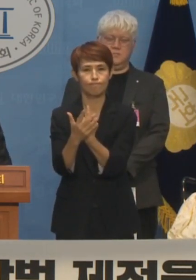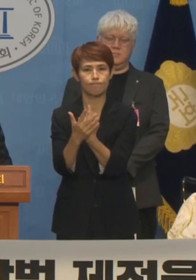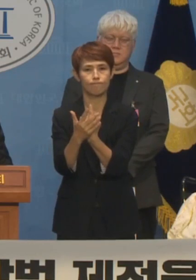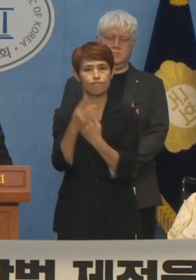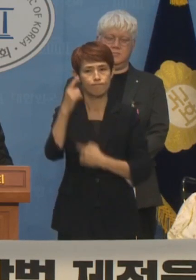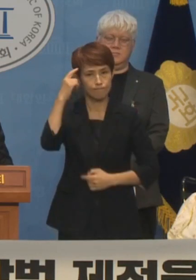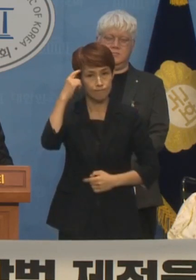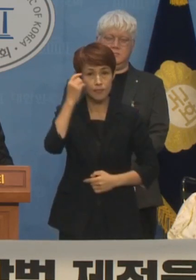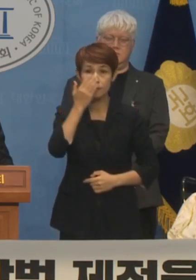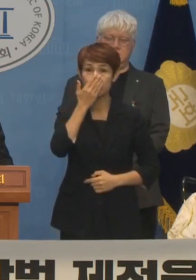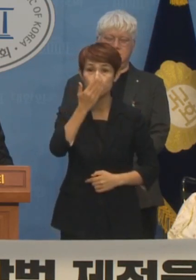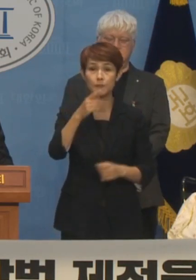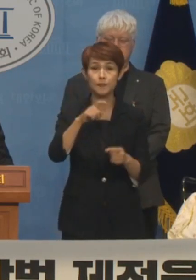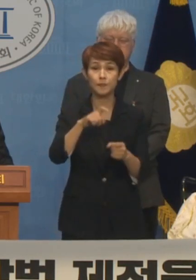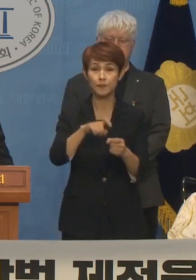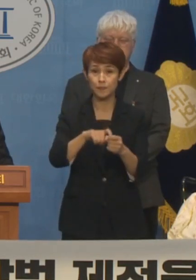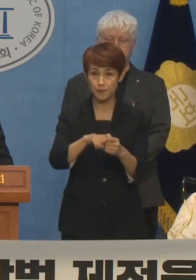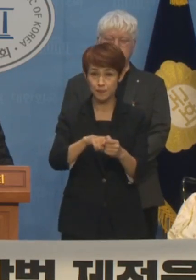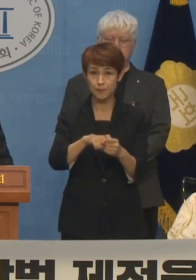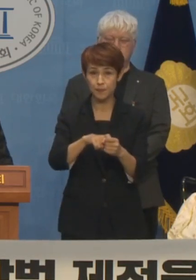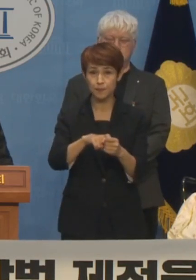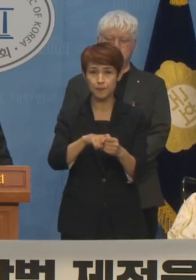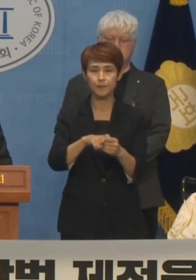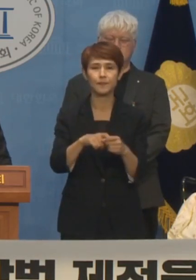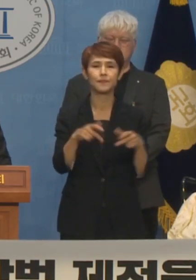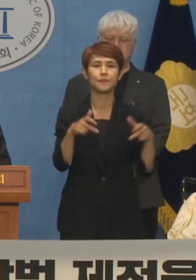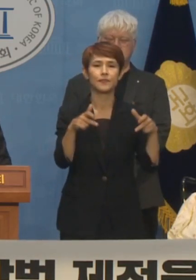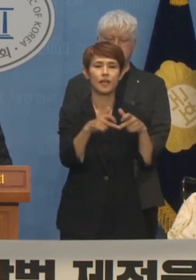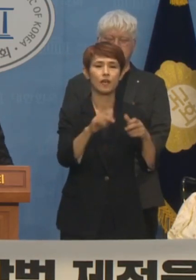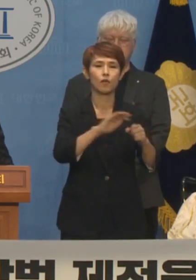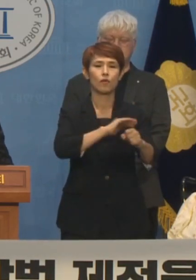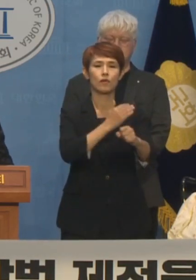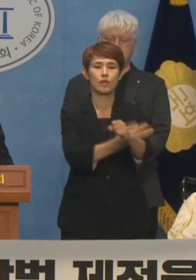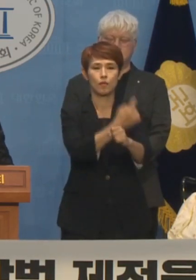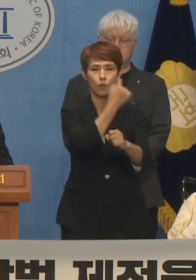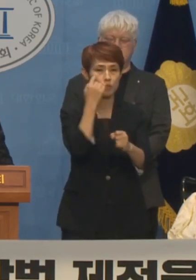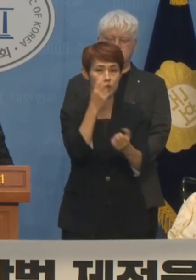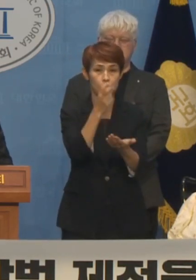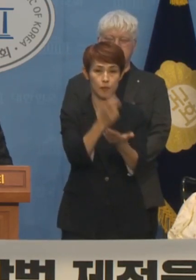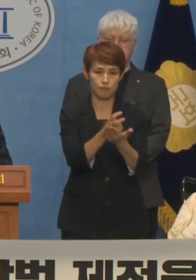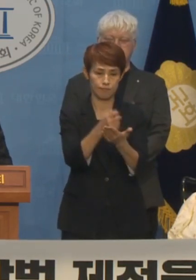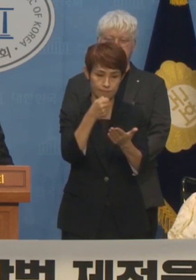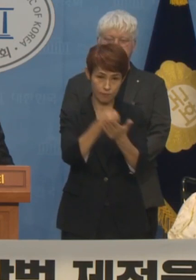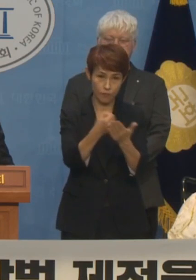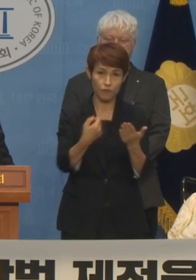인식할 수 있도록 장애인 권리보장법 제정을 위해